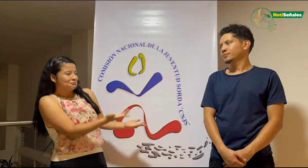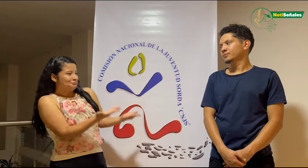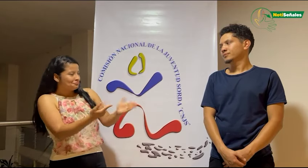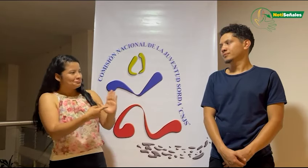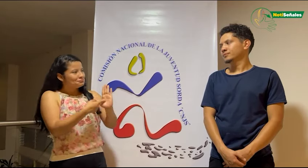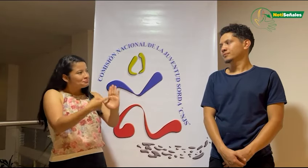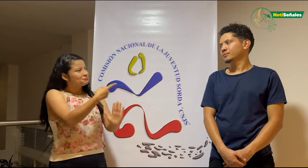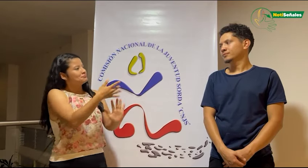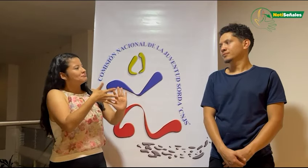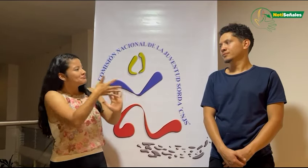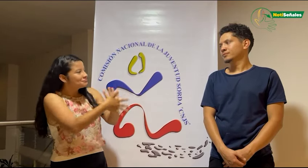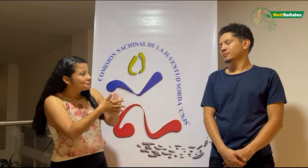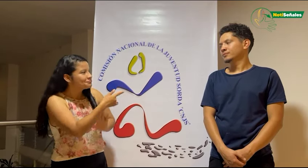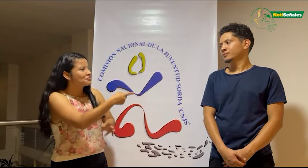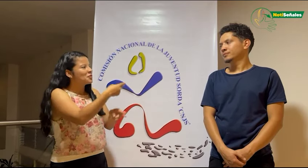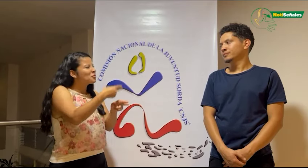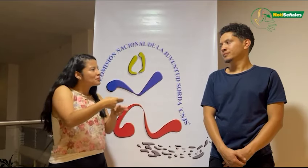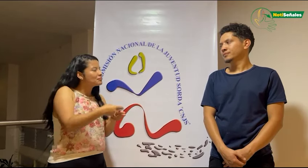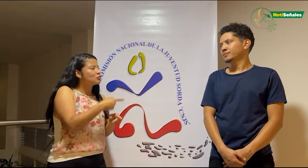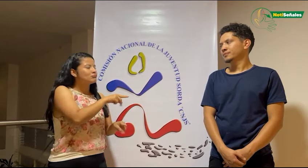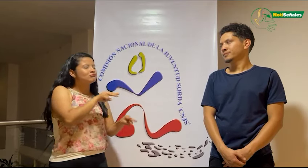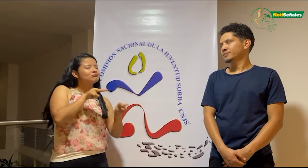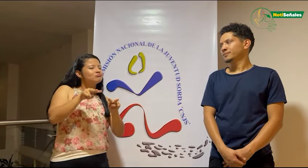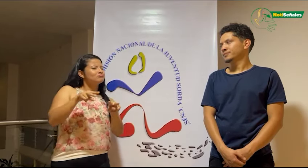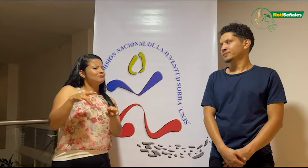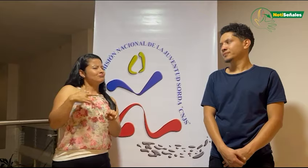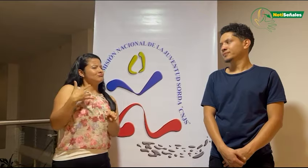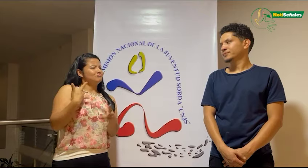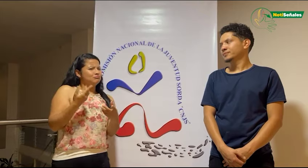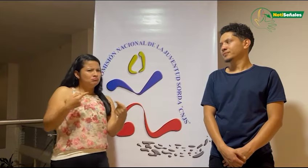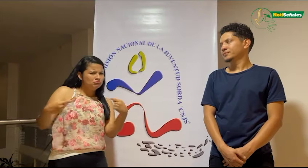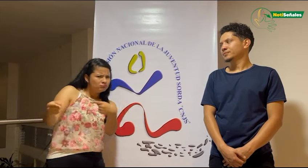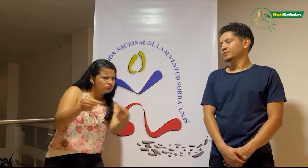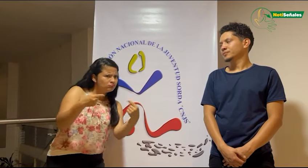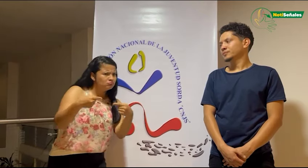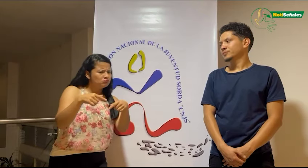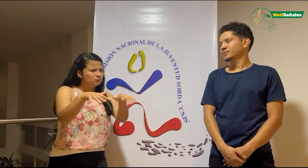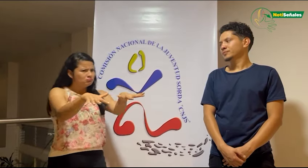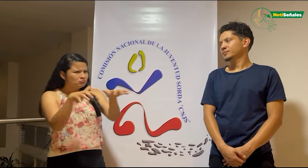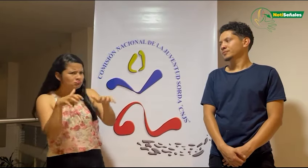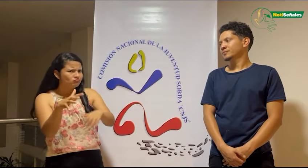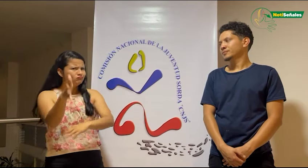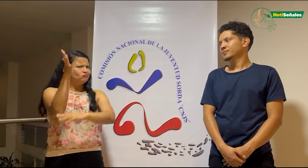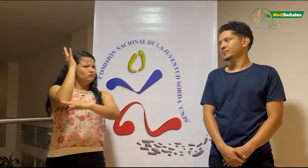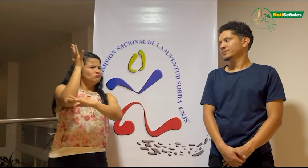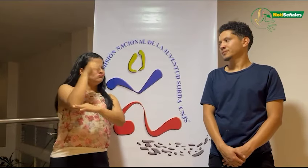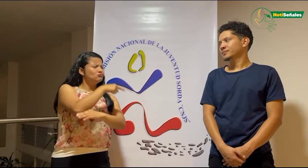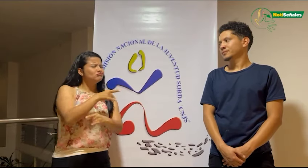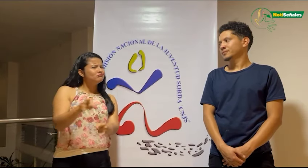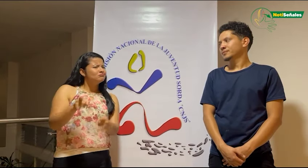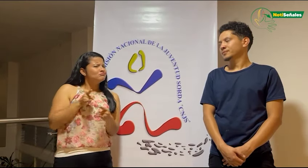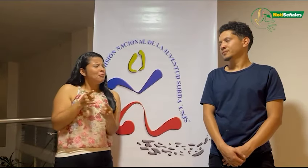favor Y cuéntanos cómo se sintieron en las actividades de la jornada